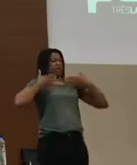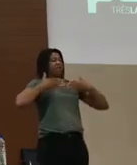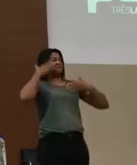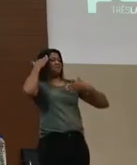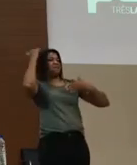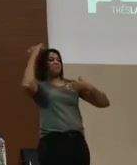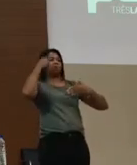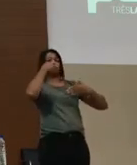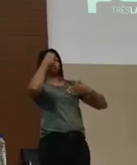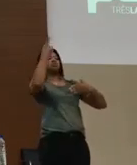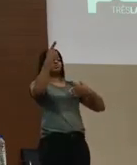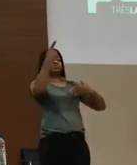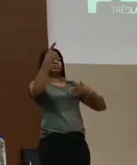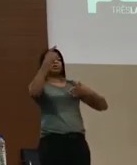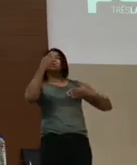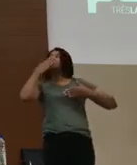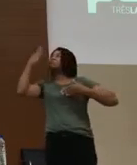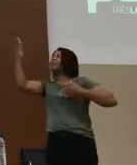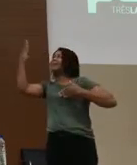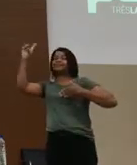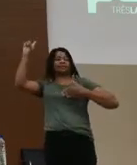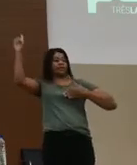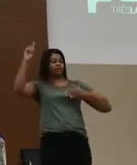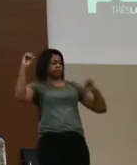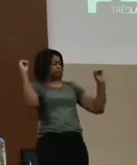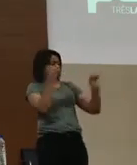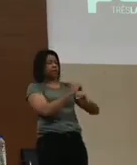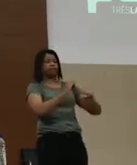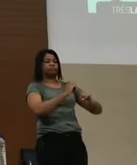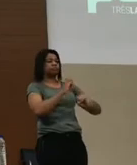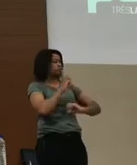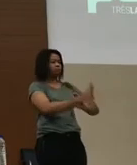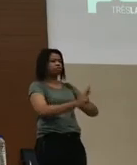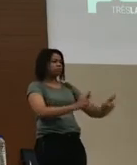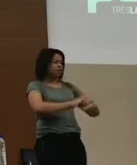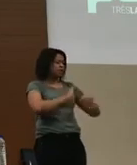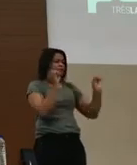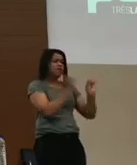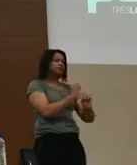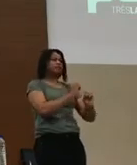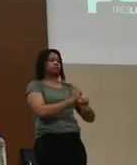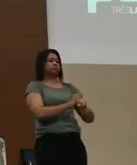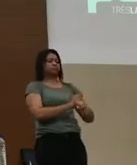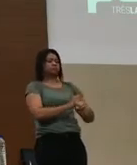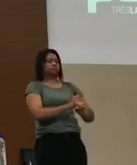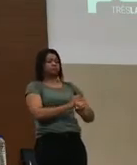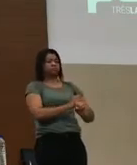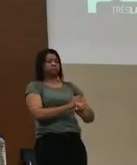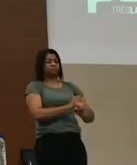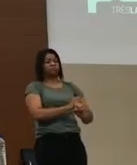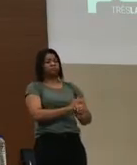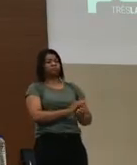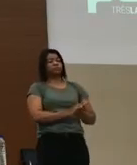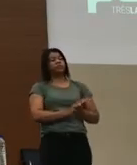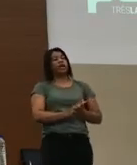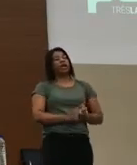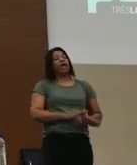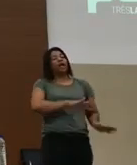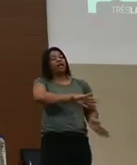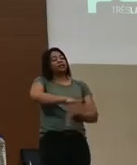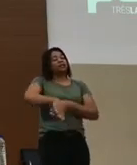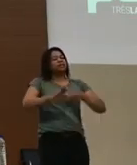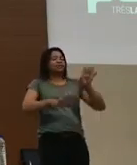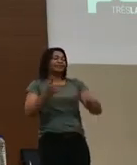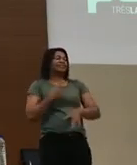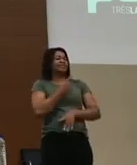de tais pessoas, ou de tais. Nós somos assim. Às vezes a gente fica falando que o político isso, o